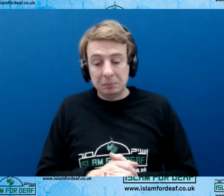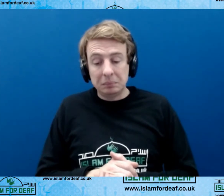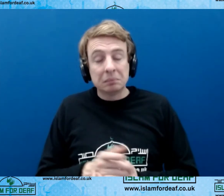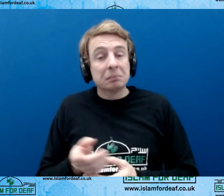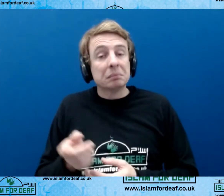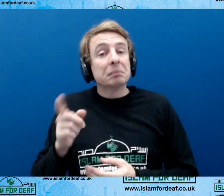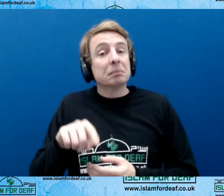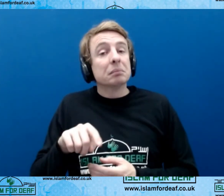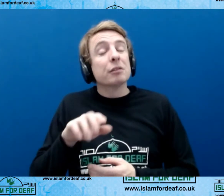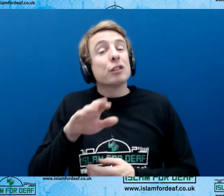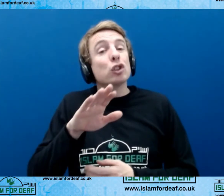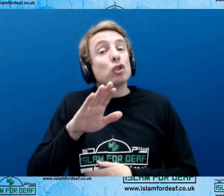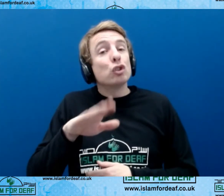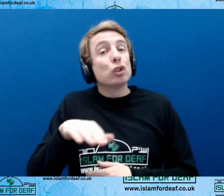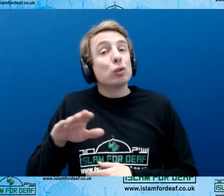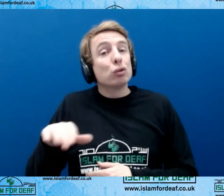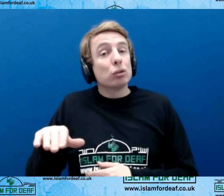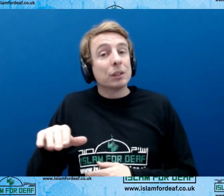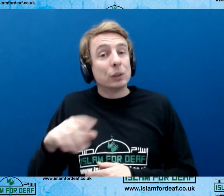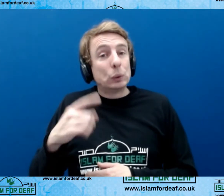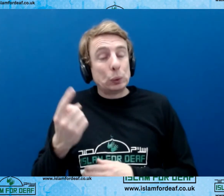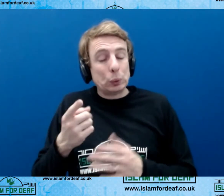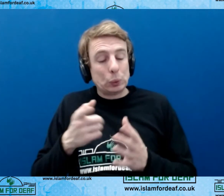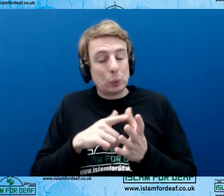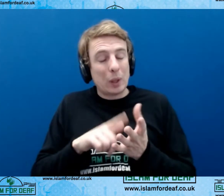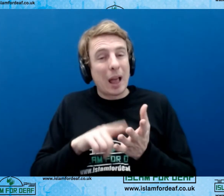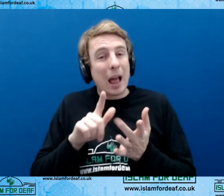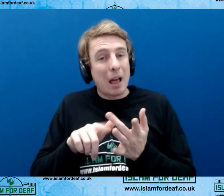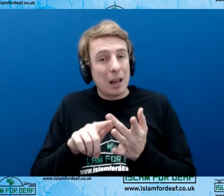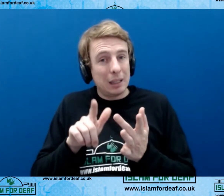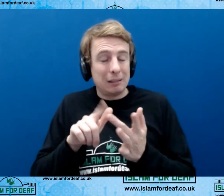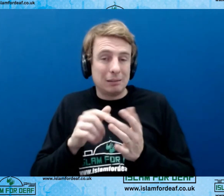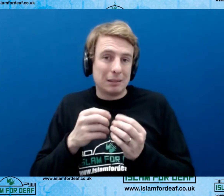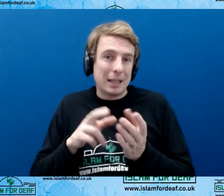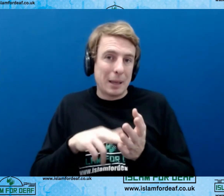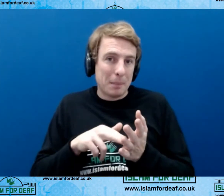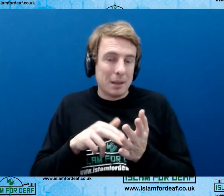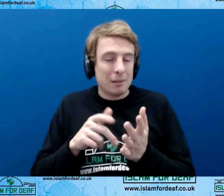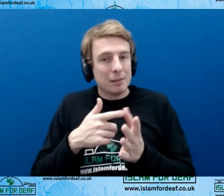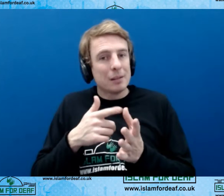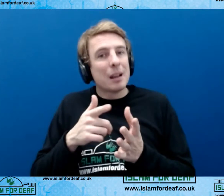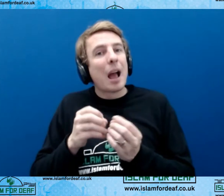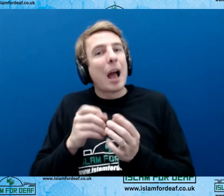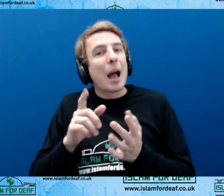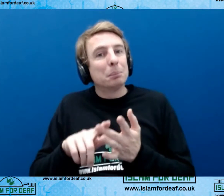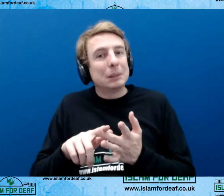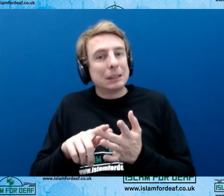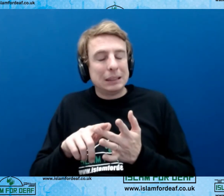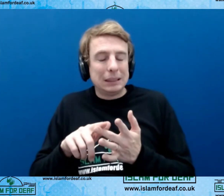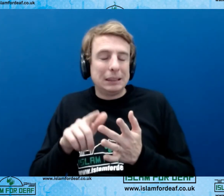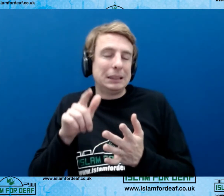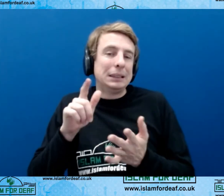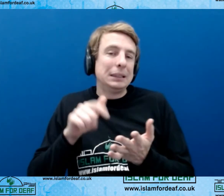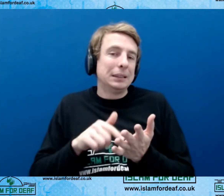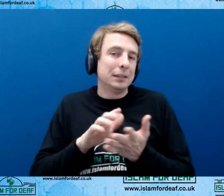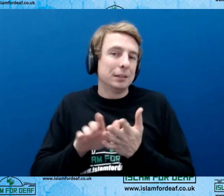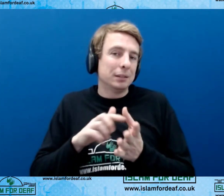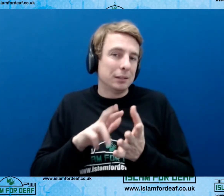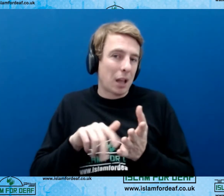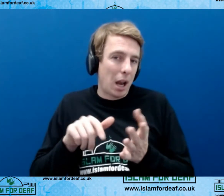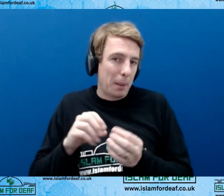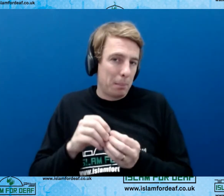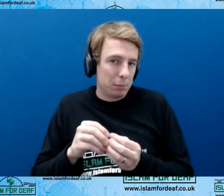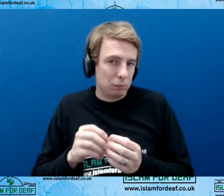and embraced Islam was Ali ibn Abi Talib. ثم استمر هكذا يدخل الناس في